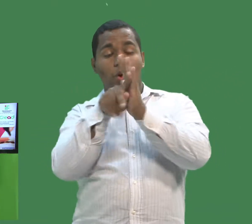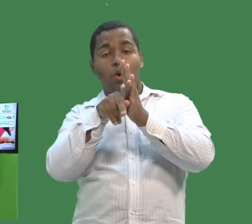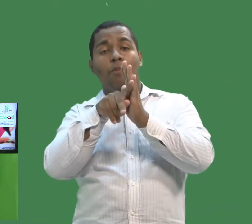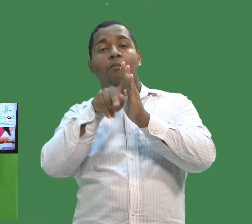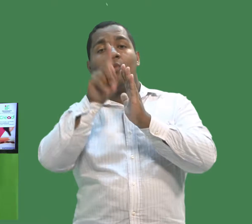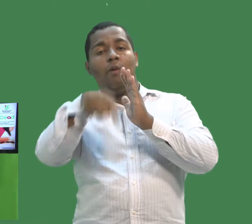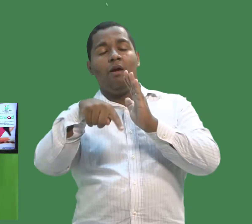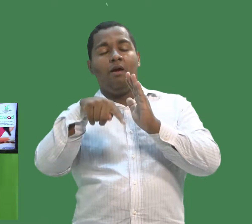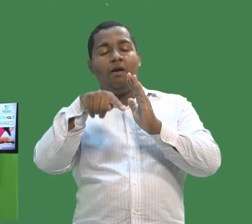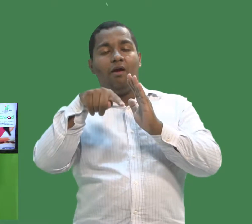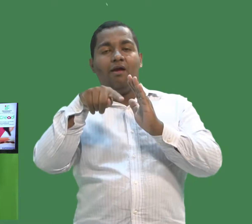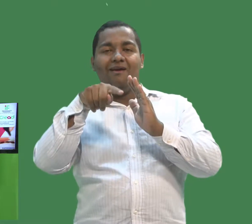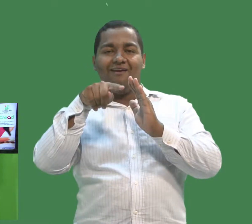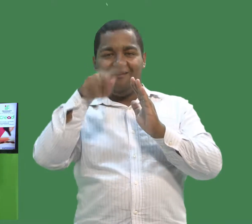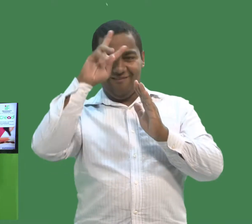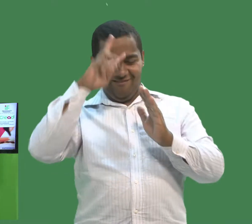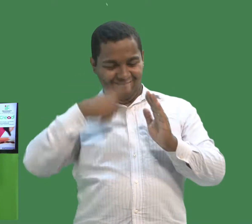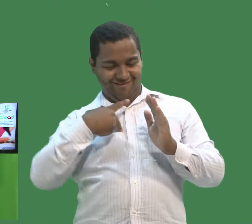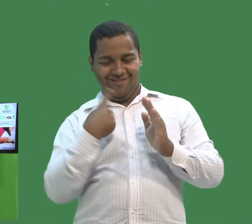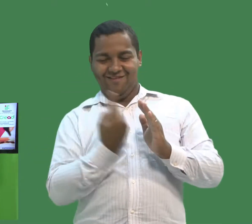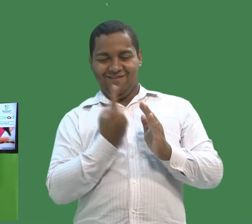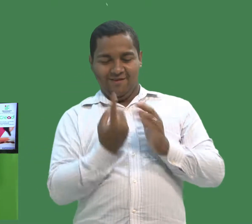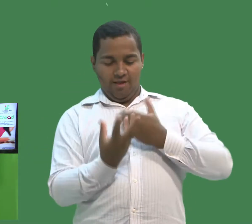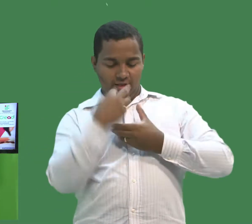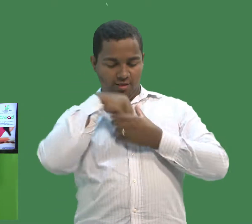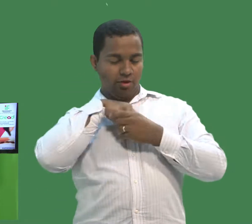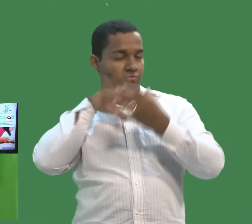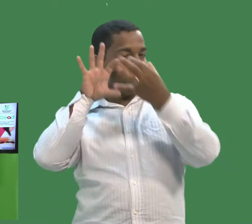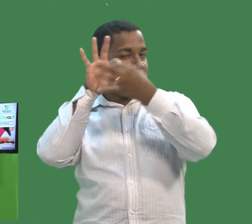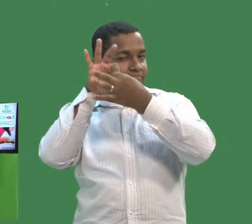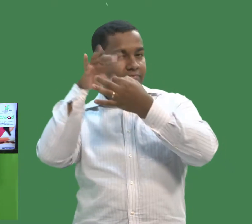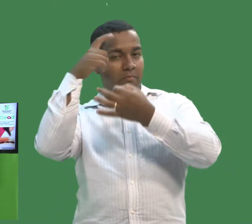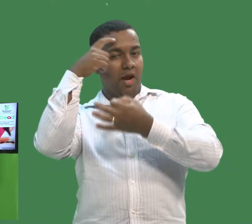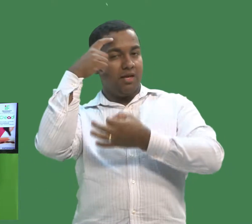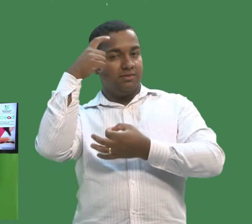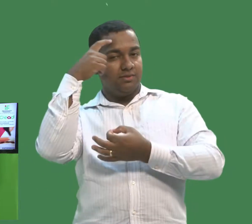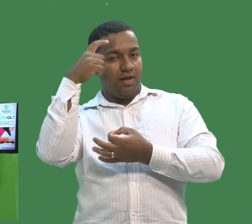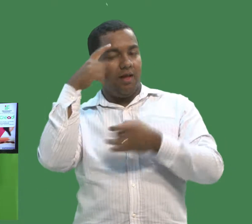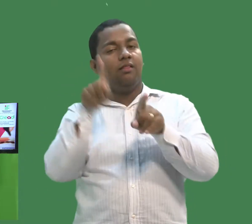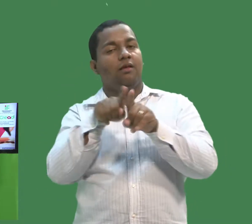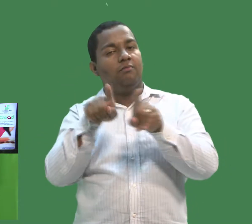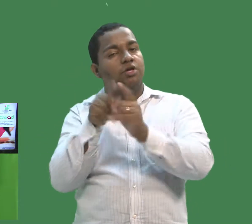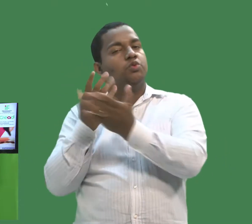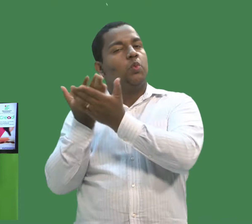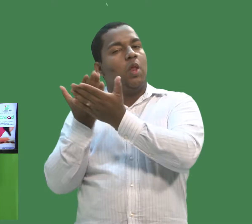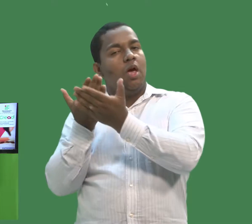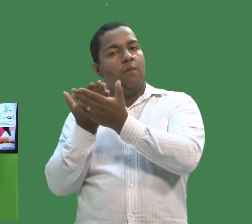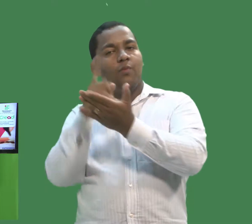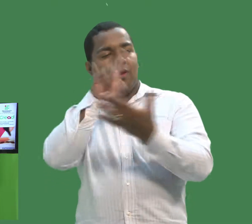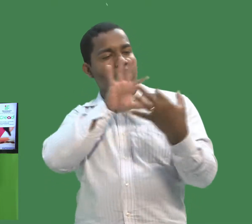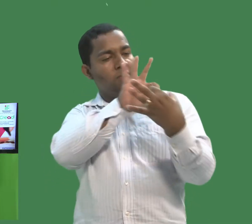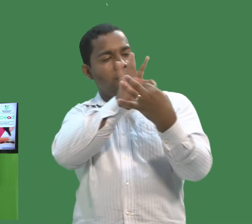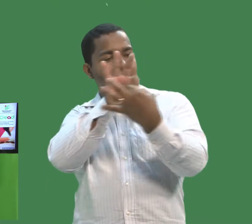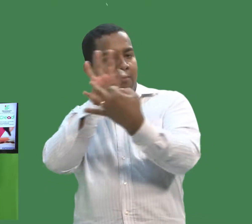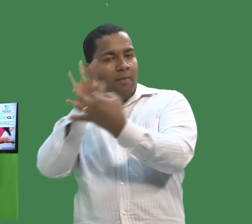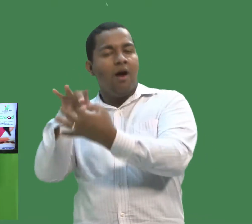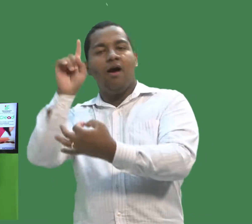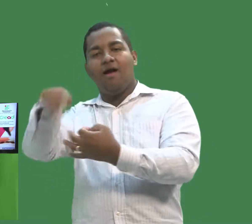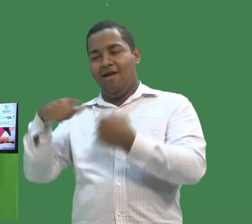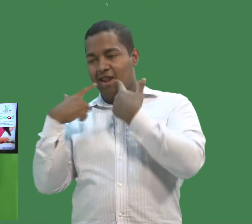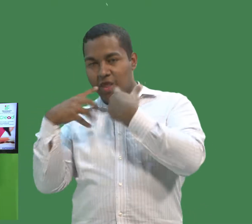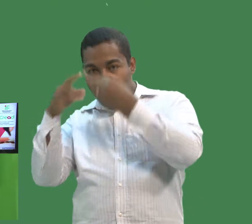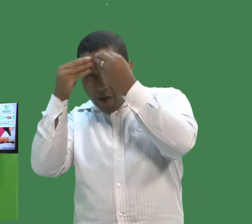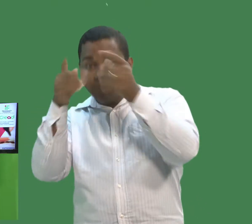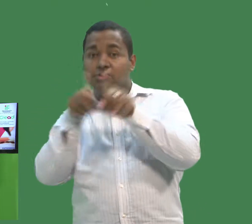egocêntrica e a linguagem interior, intimamente ligada ao pensamento. Estudamos a relação entre a linguagem e a psicanálise